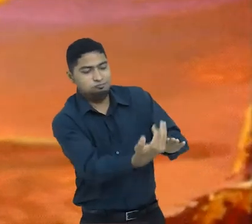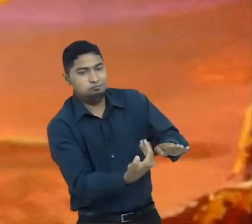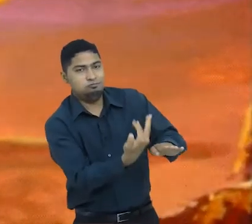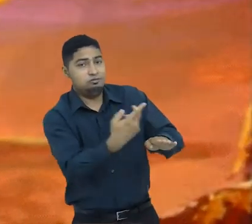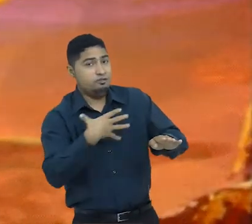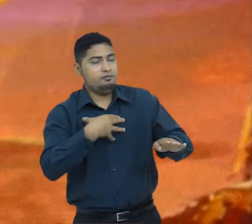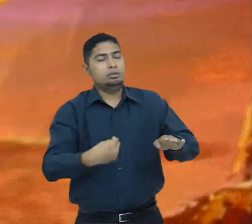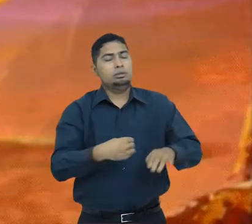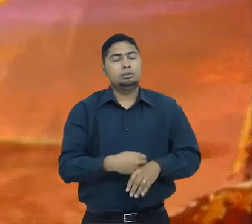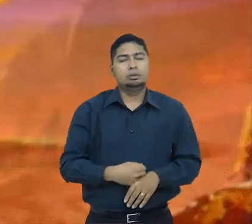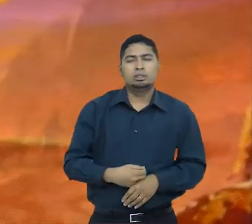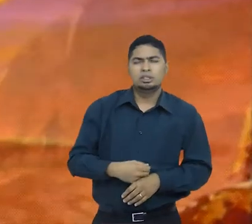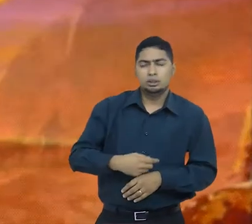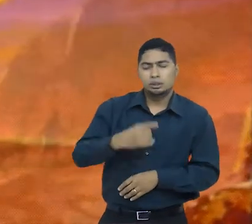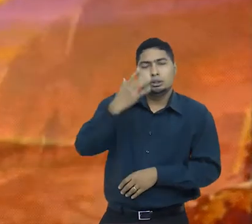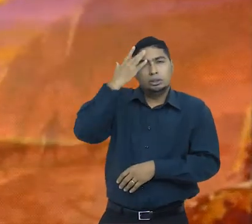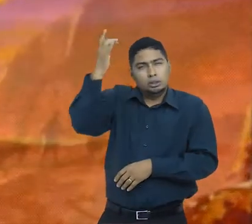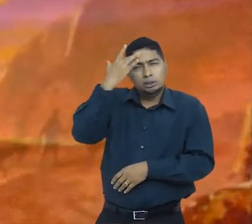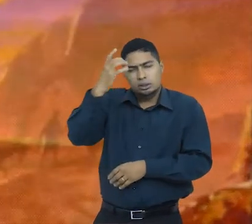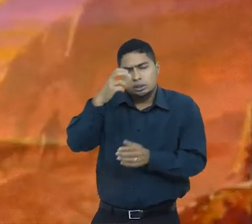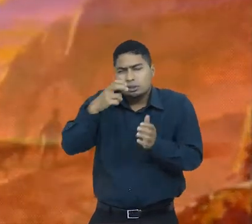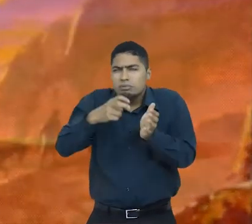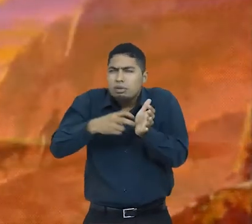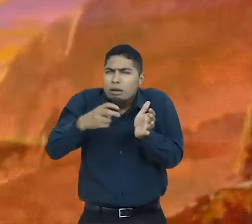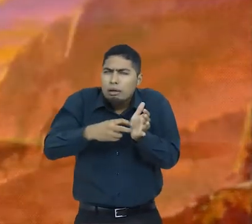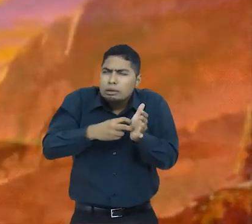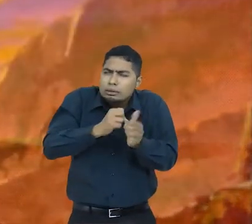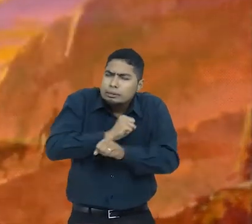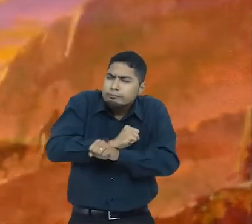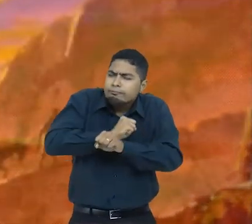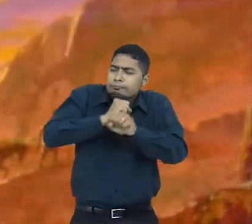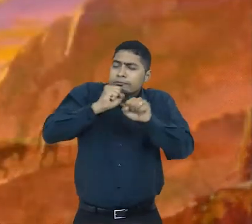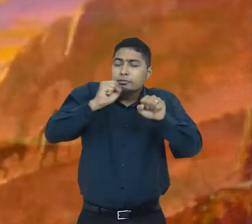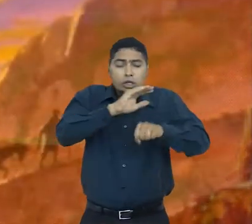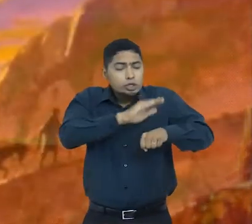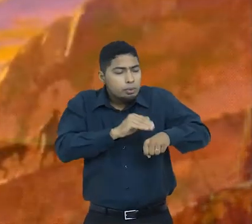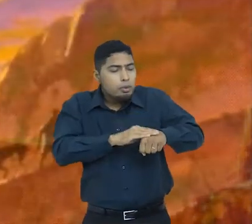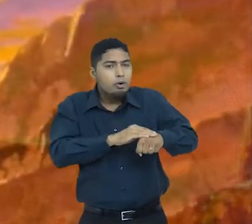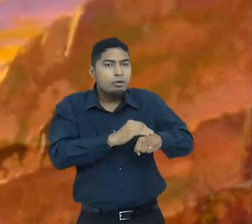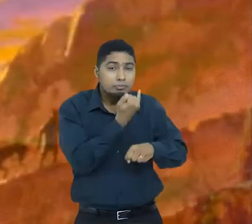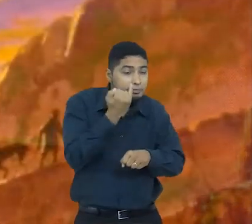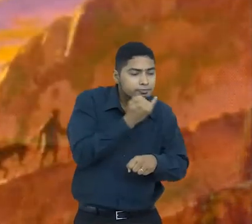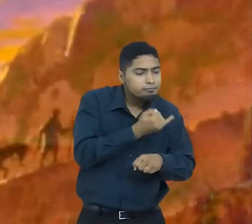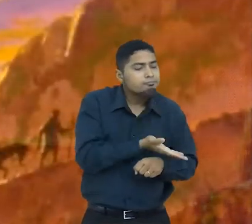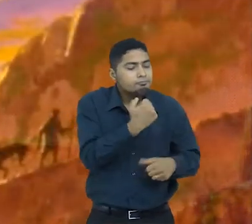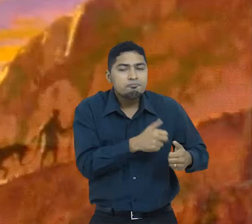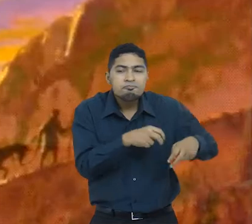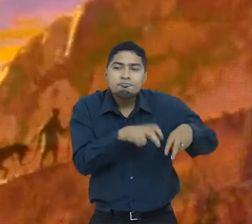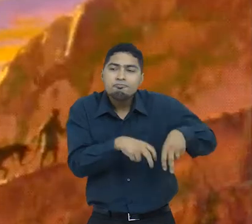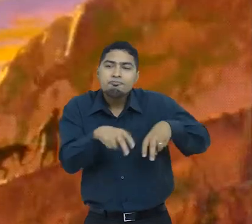dia seguinte, bem cedo, Abrão levantou-se, chamou Isaque e partiram. No 3º dia de